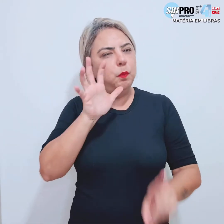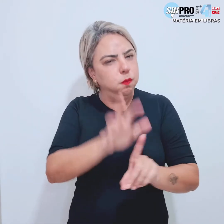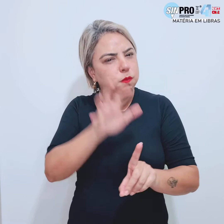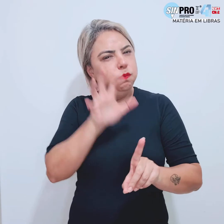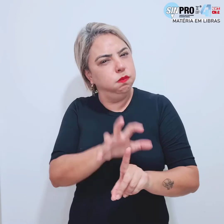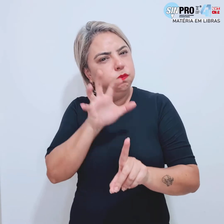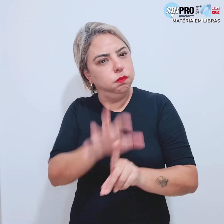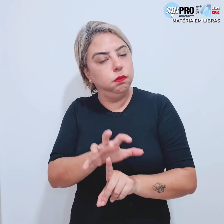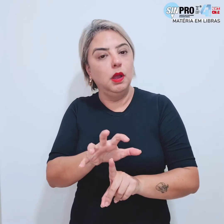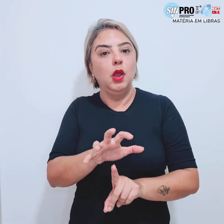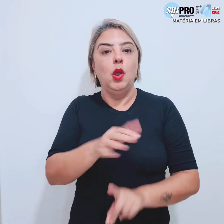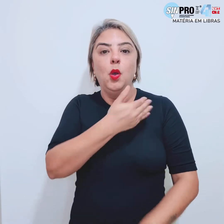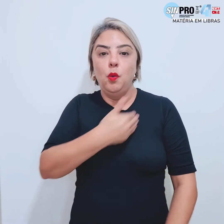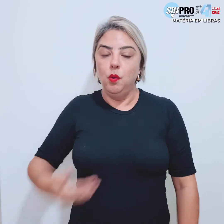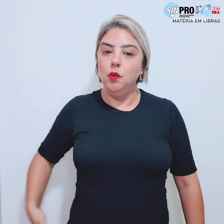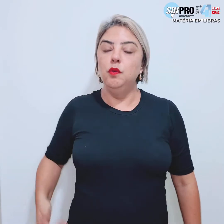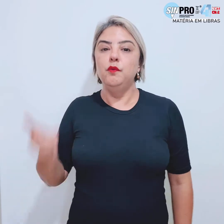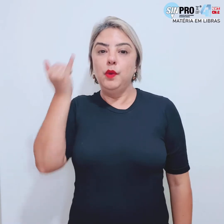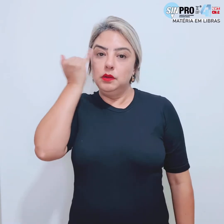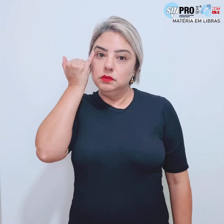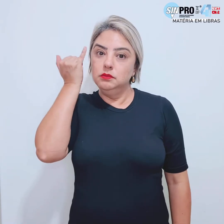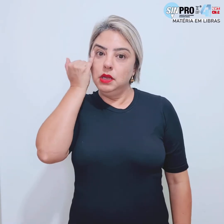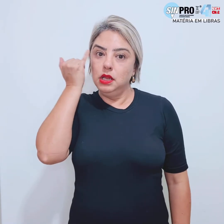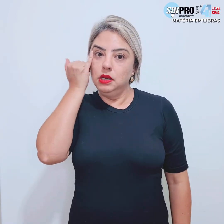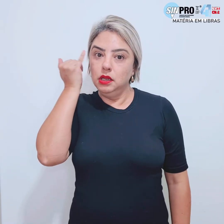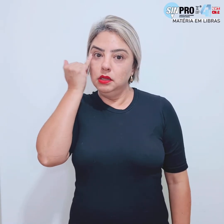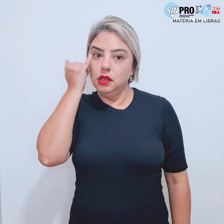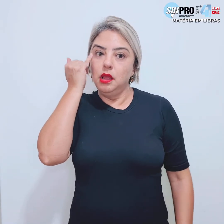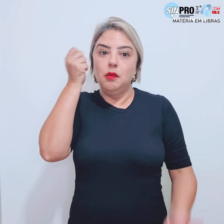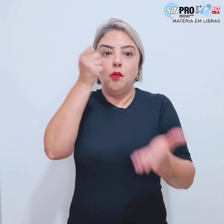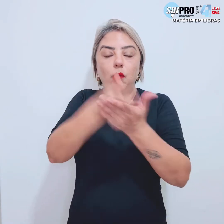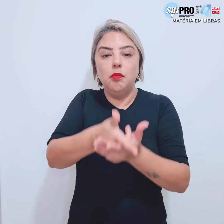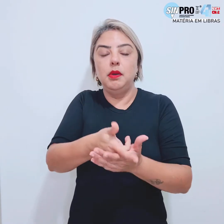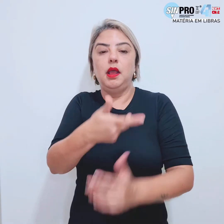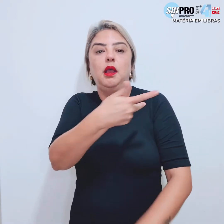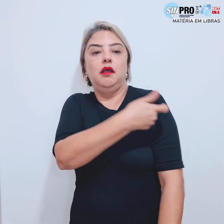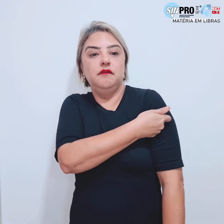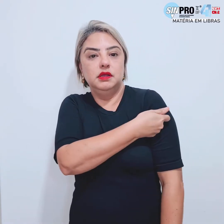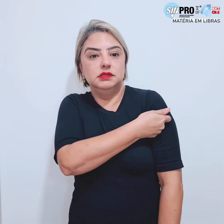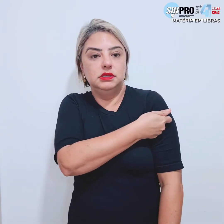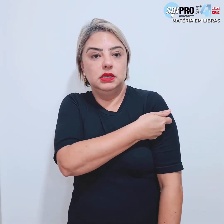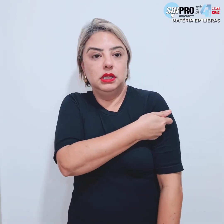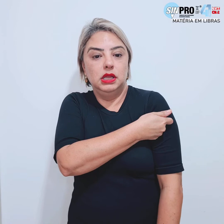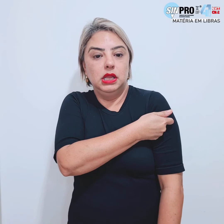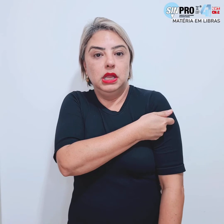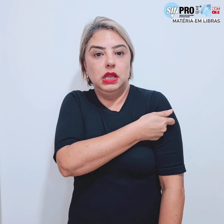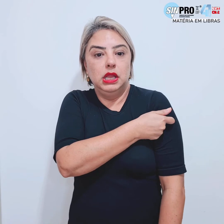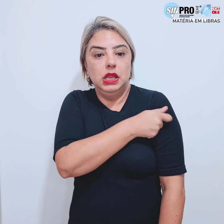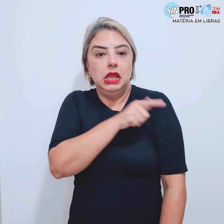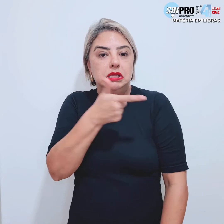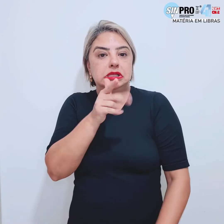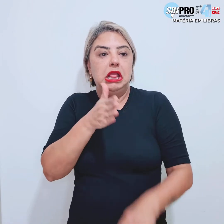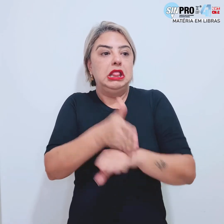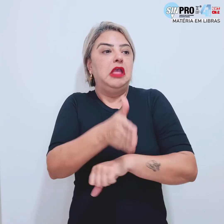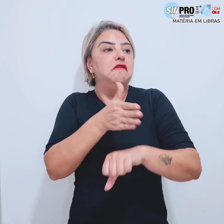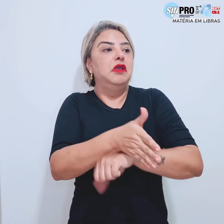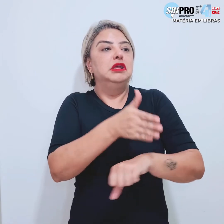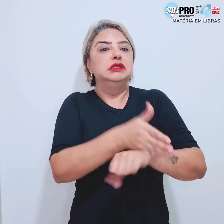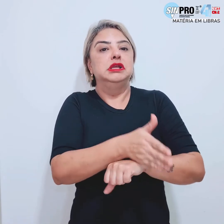continuar pressionando o governador Ibanez pela compra das vacinas, sem nenhuma intervenção